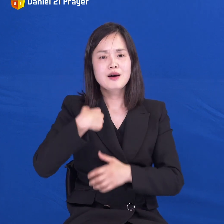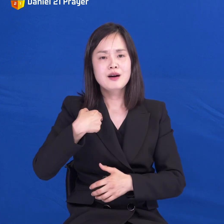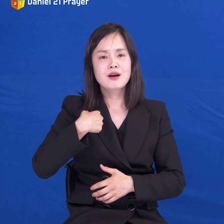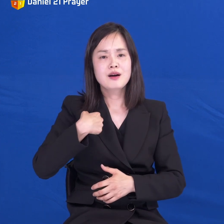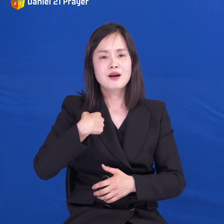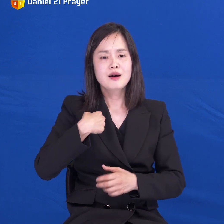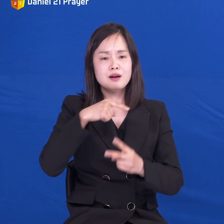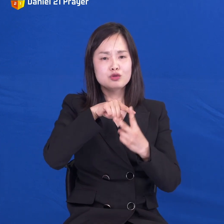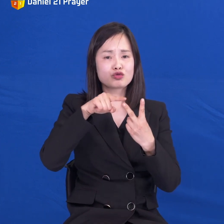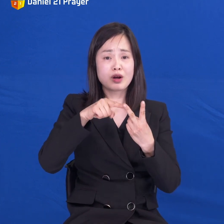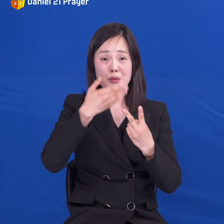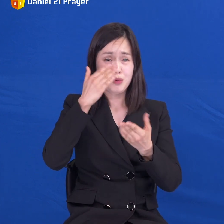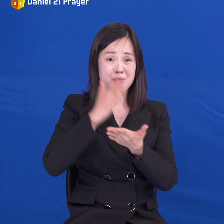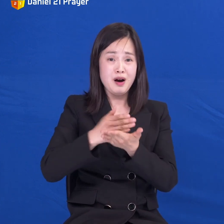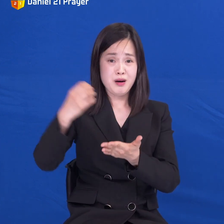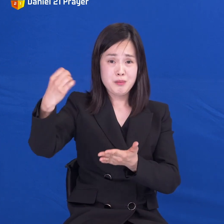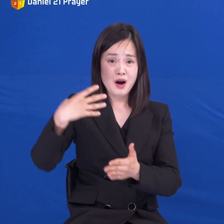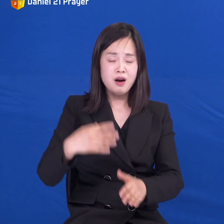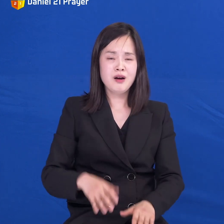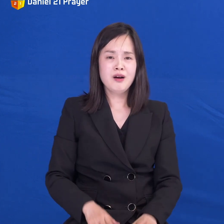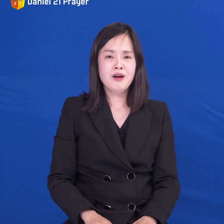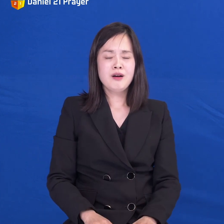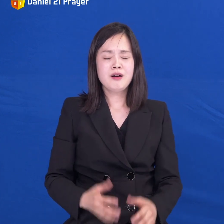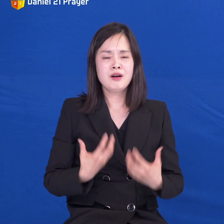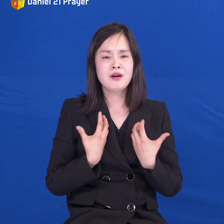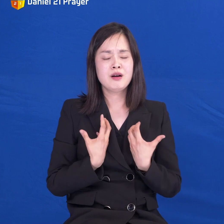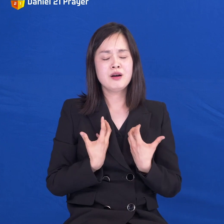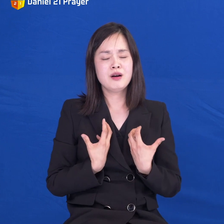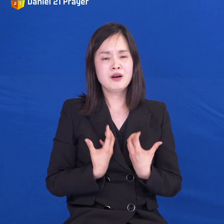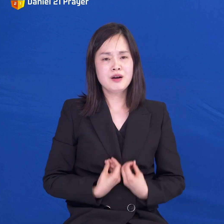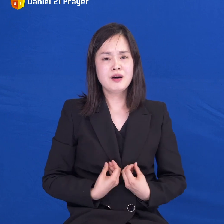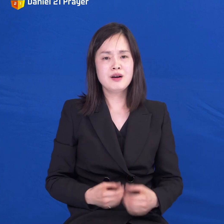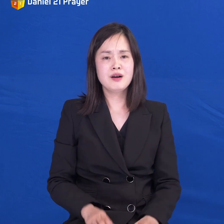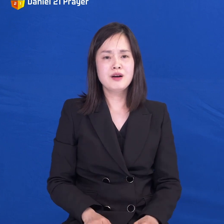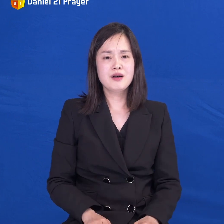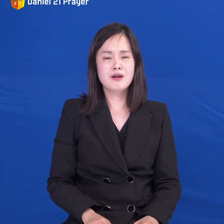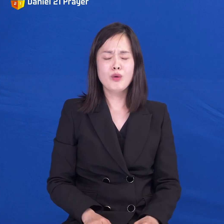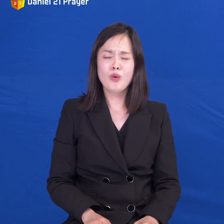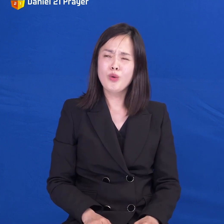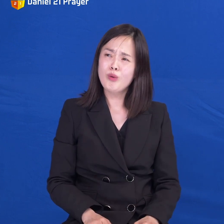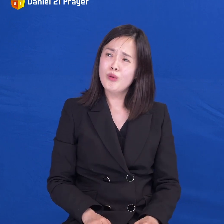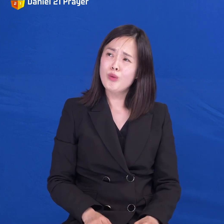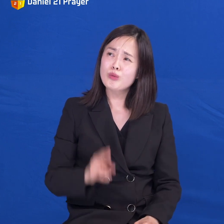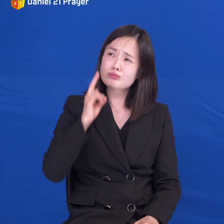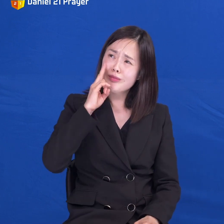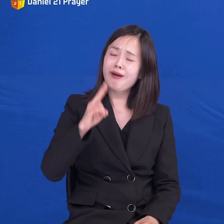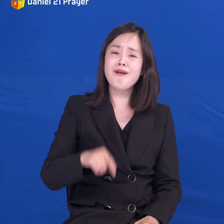힐링하고 가거든요. 근데 음식 가지고 너무 치사하지 않습니까?